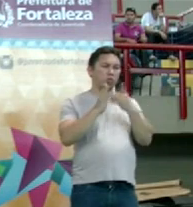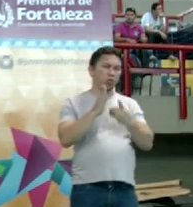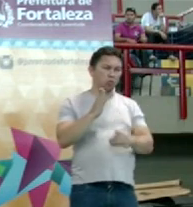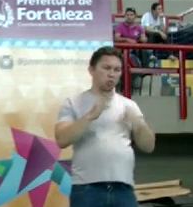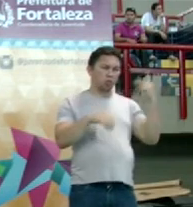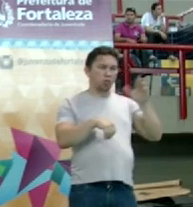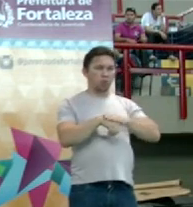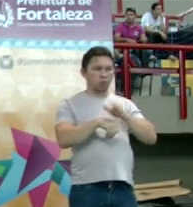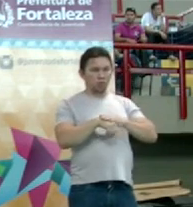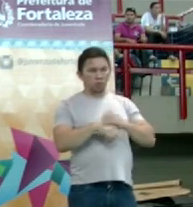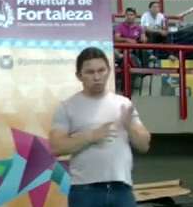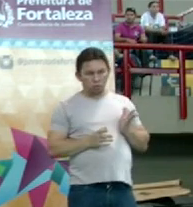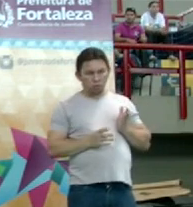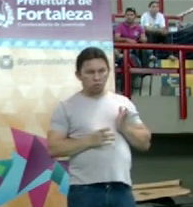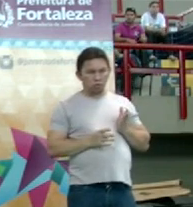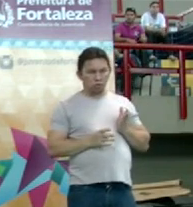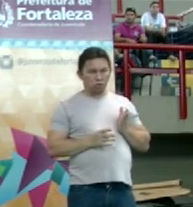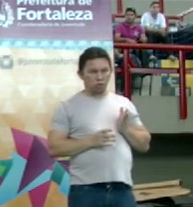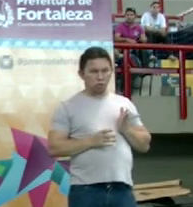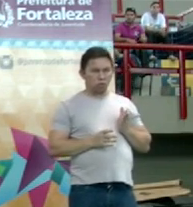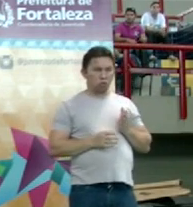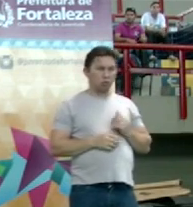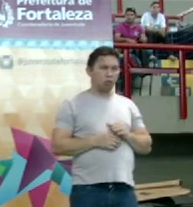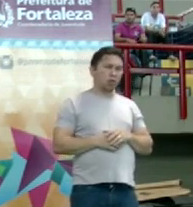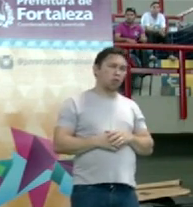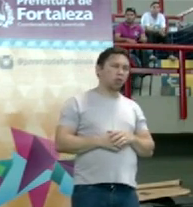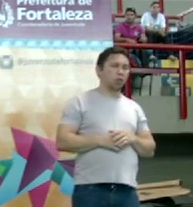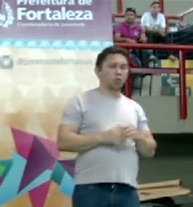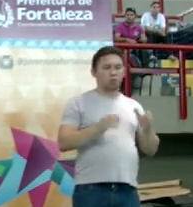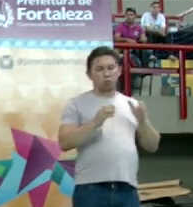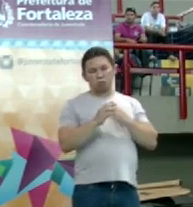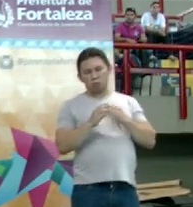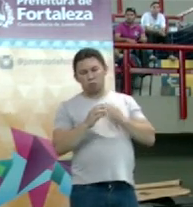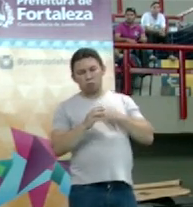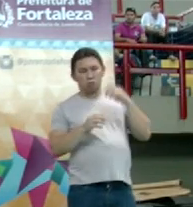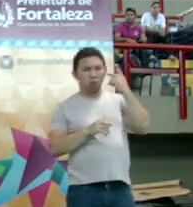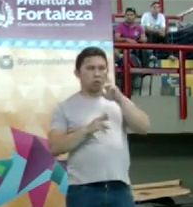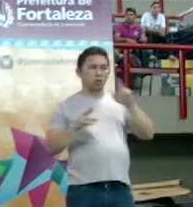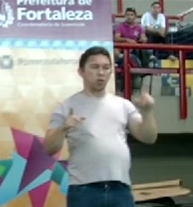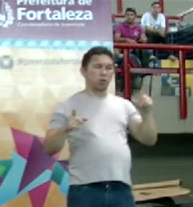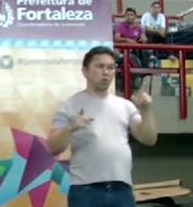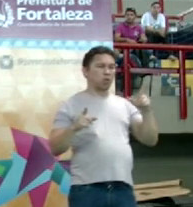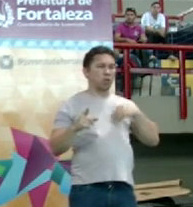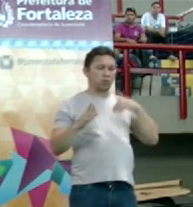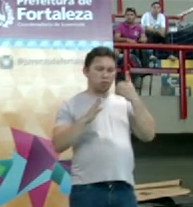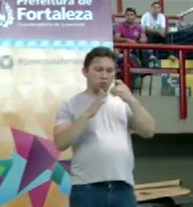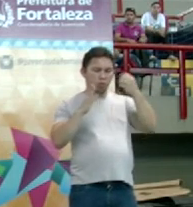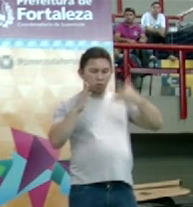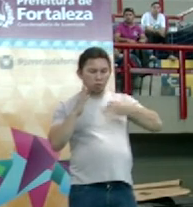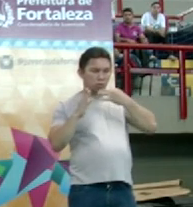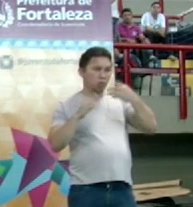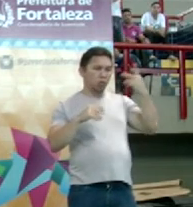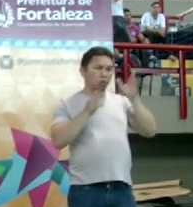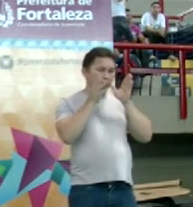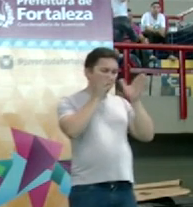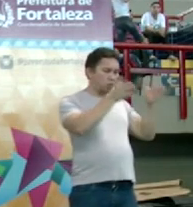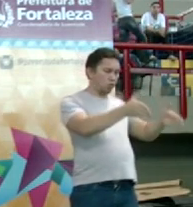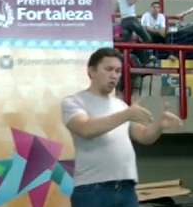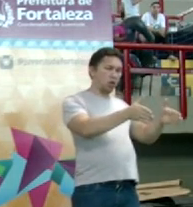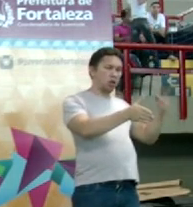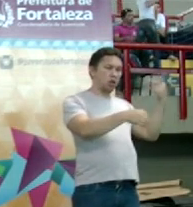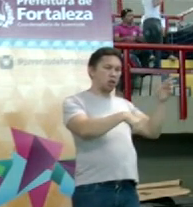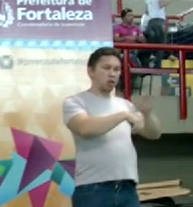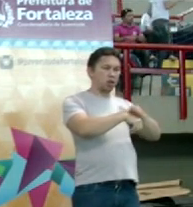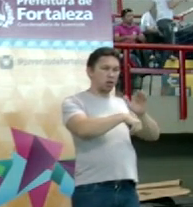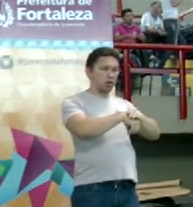A UES não trabalha com esse nome, dissertação argumentativa. A UES especifica o